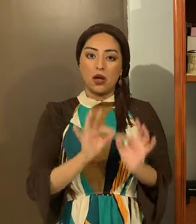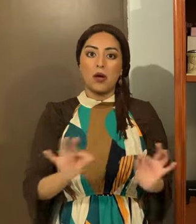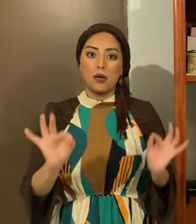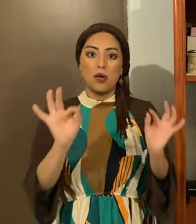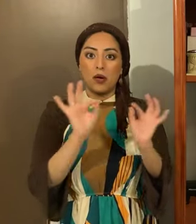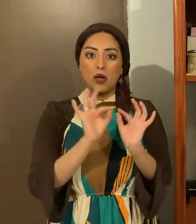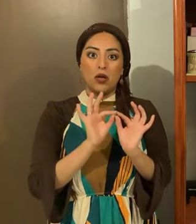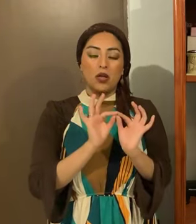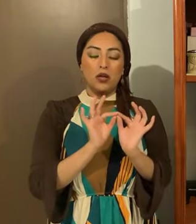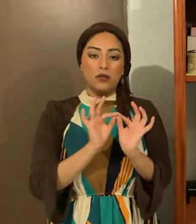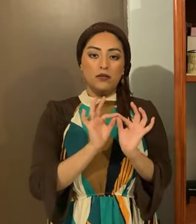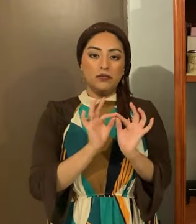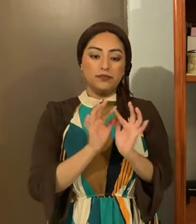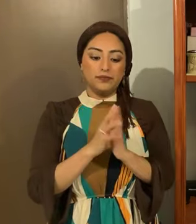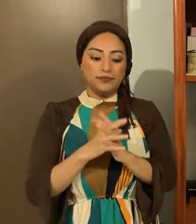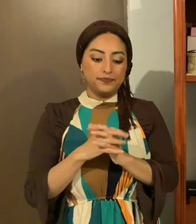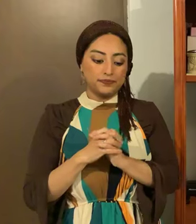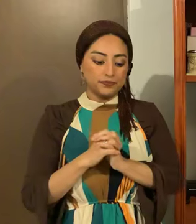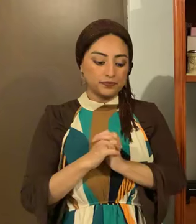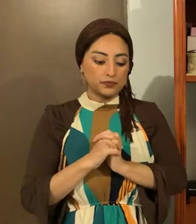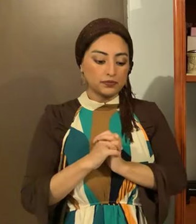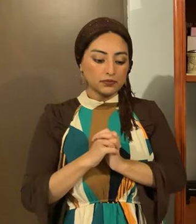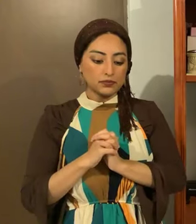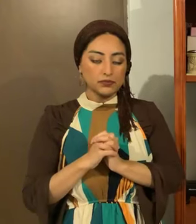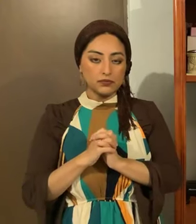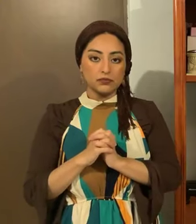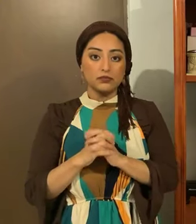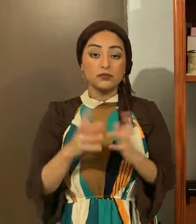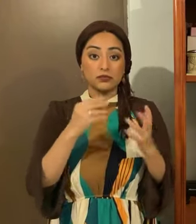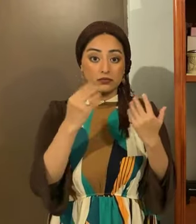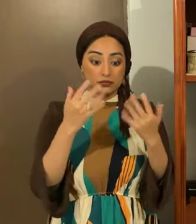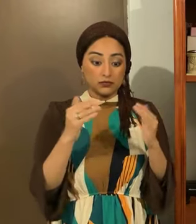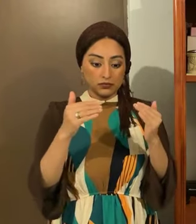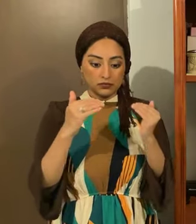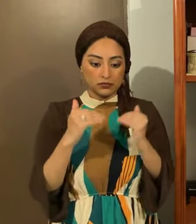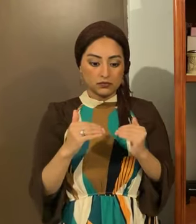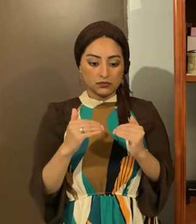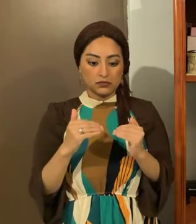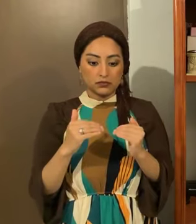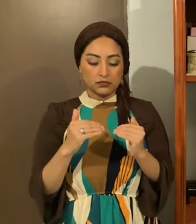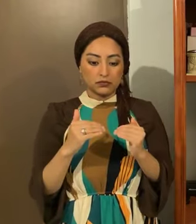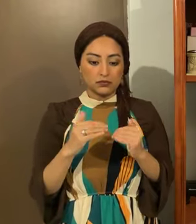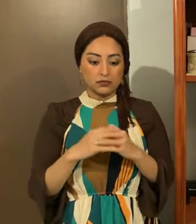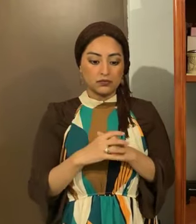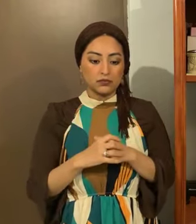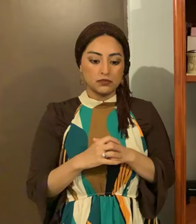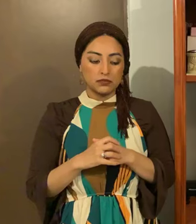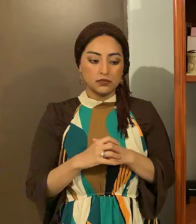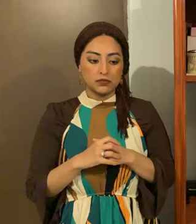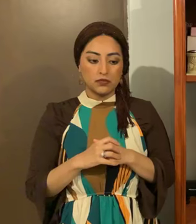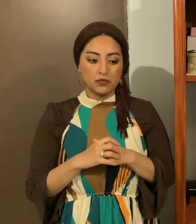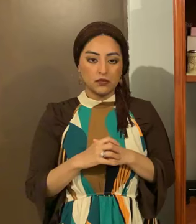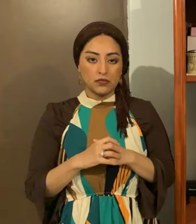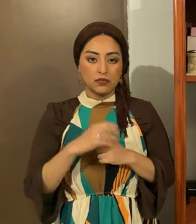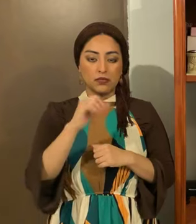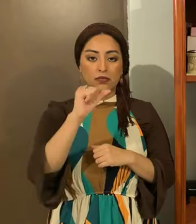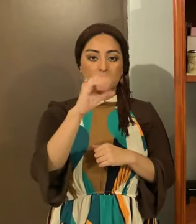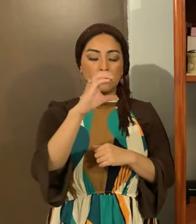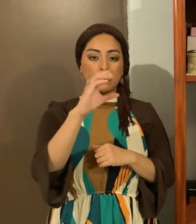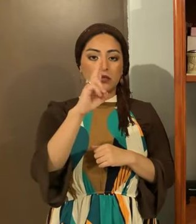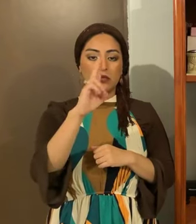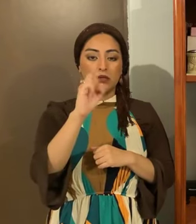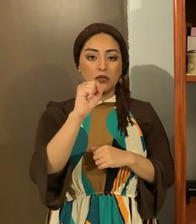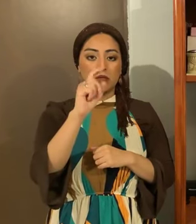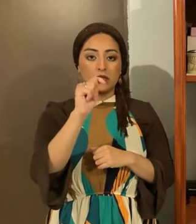entonces la persona no sabe ni dónde está parada. Y luego hizo su tesis en acústica para un